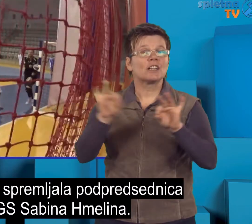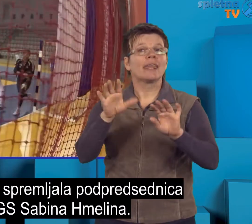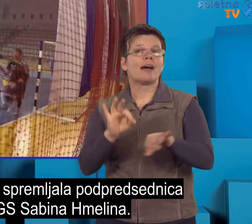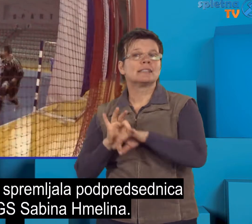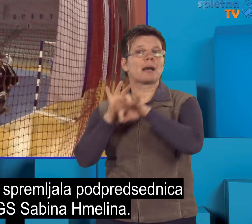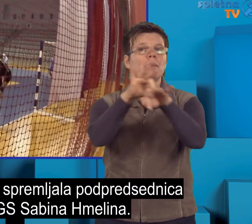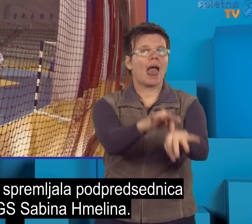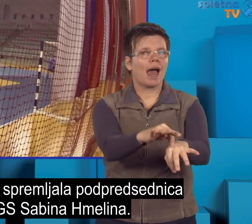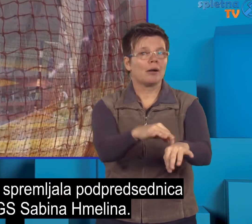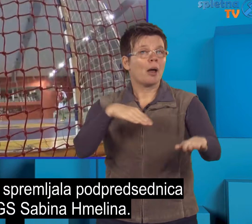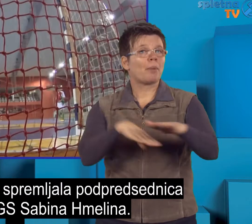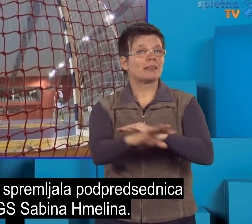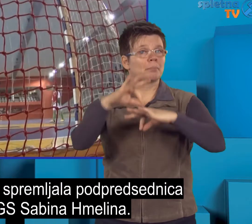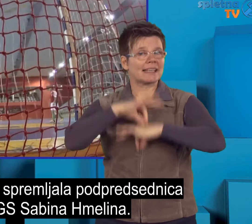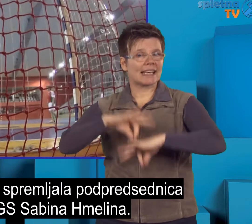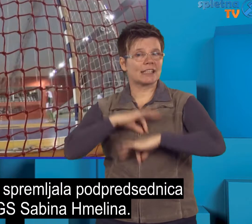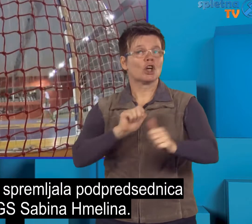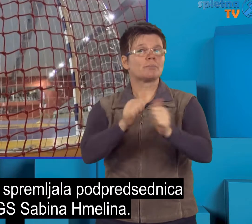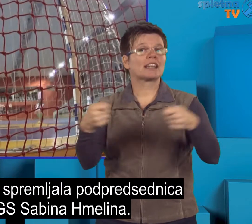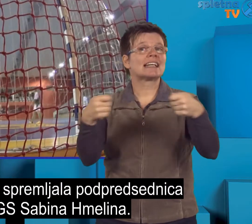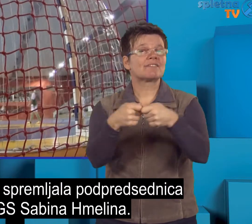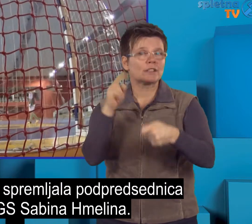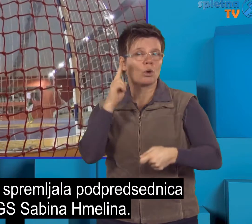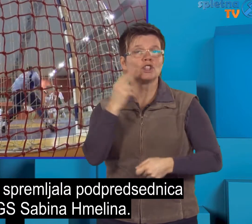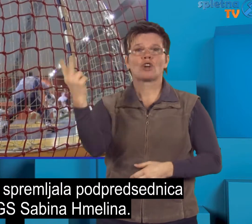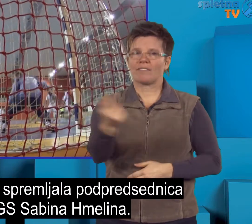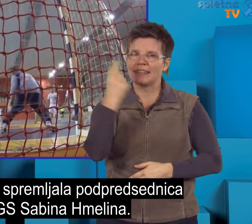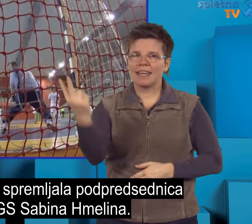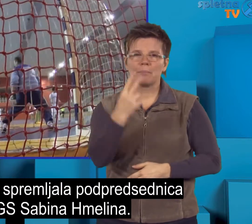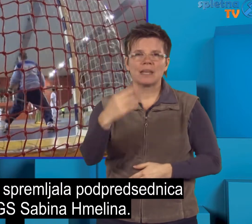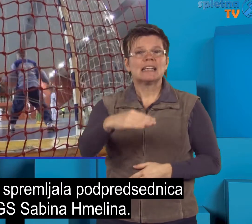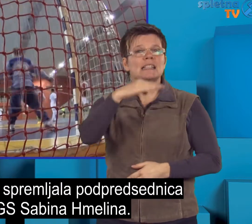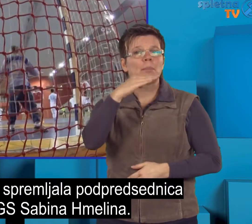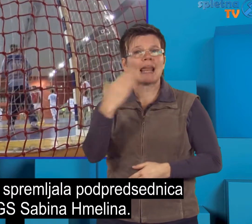Selekcijo je spremljala podpredsednica ŠZGS Sabina Hmelina.